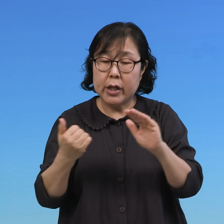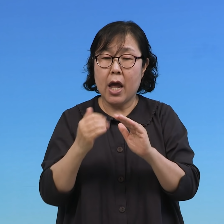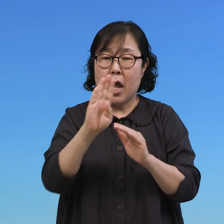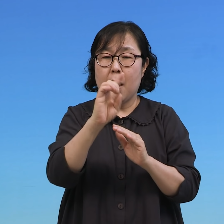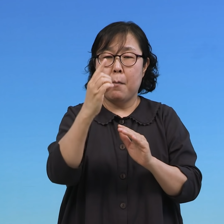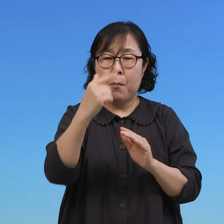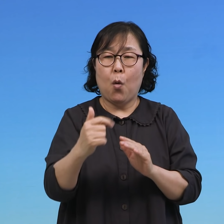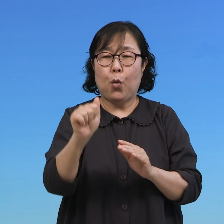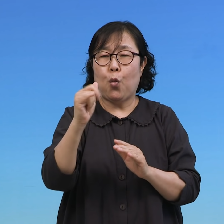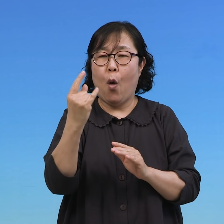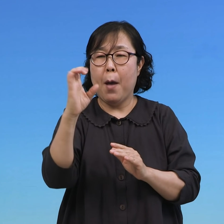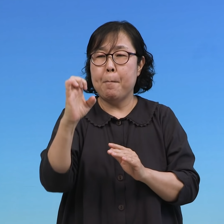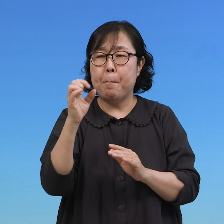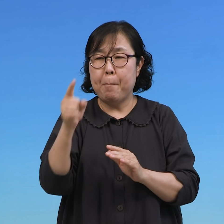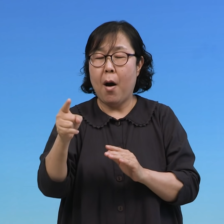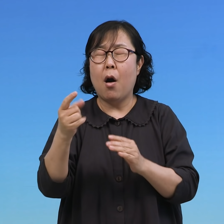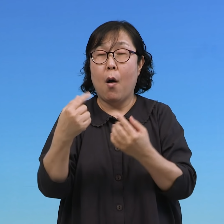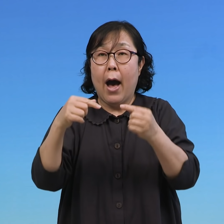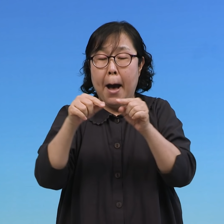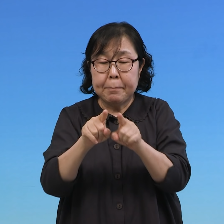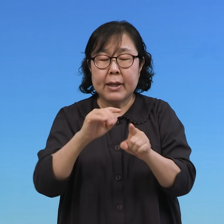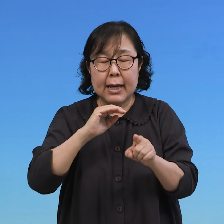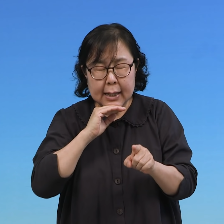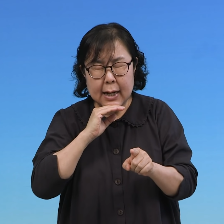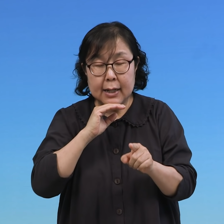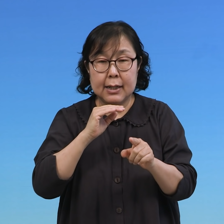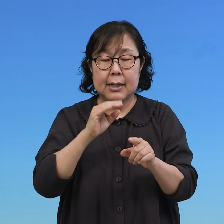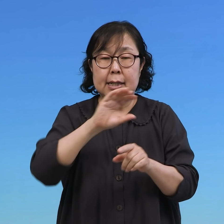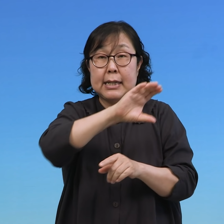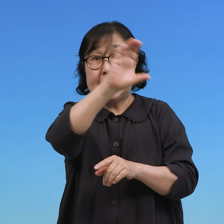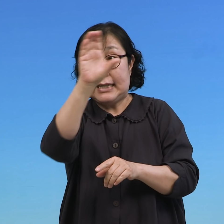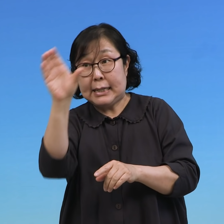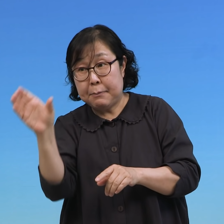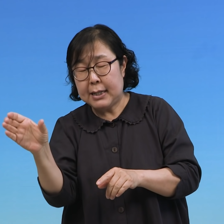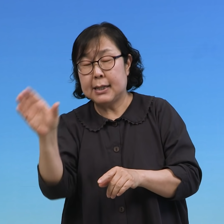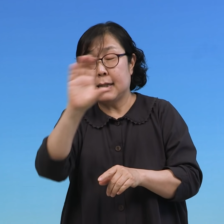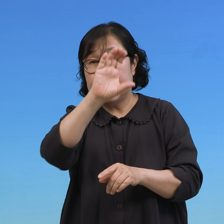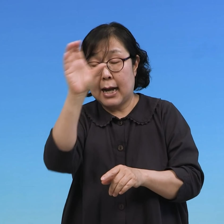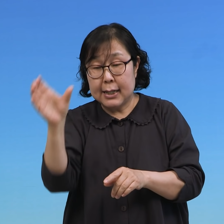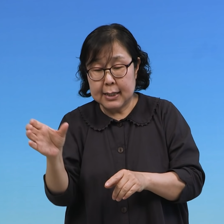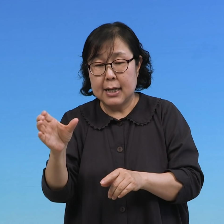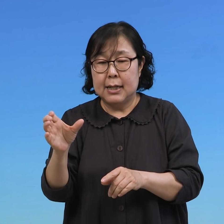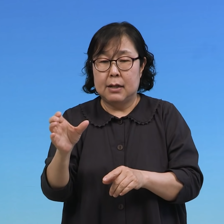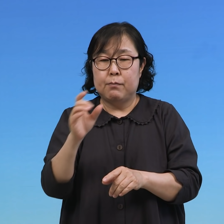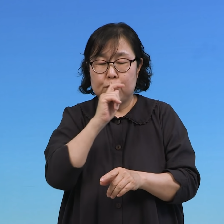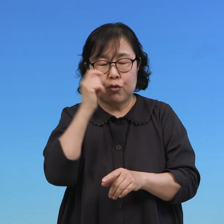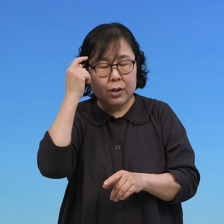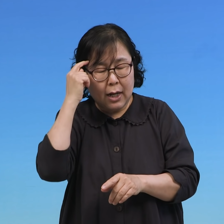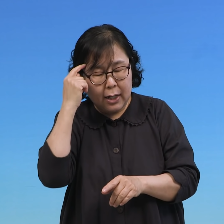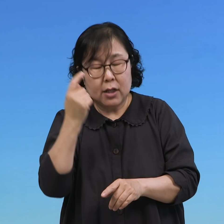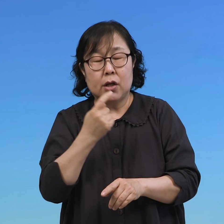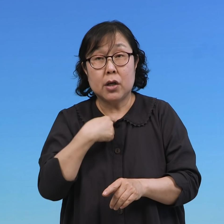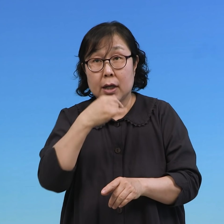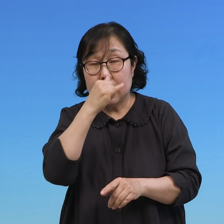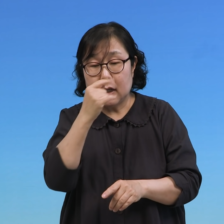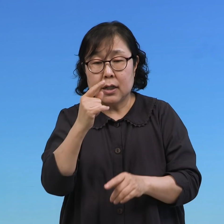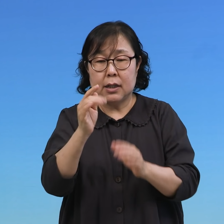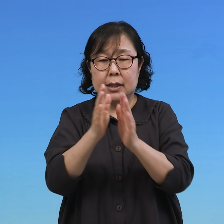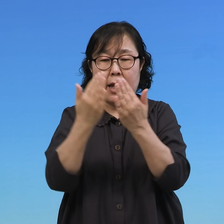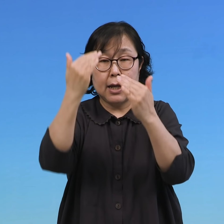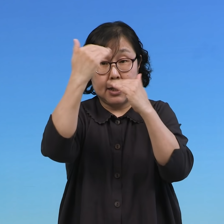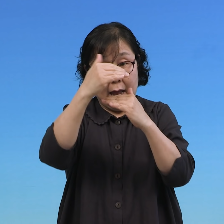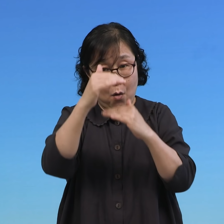가지고 이제 묵상을 했던 적이 있는데 저는 그 책에 나오는 말구유와 십자가라는 제목의 글을 잊을